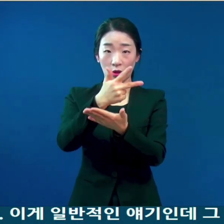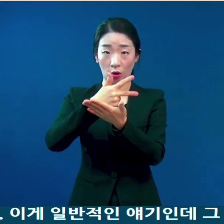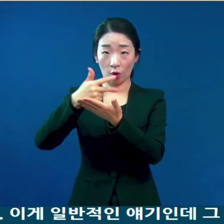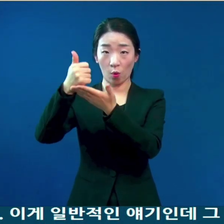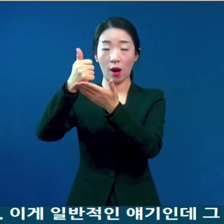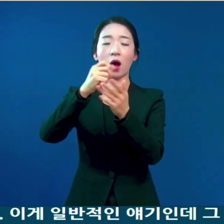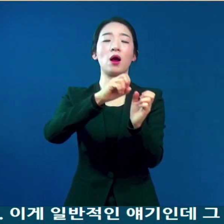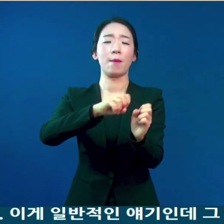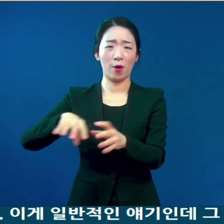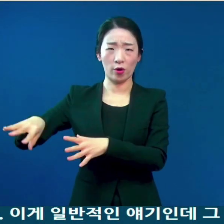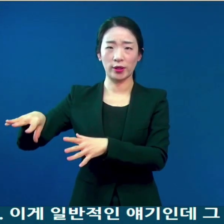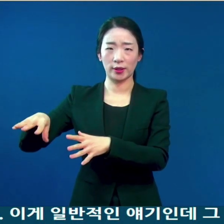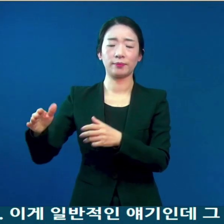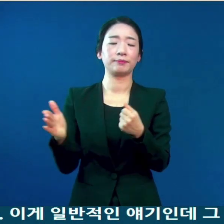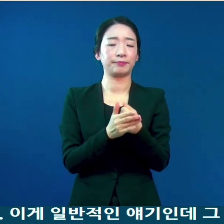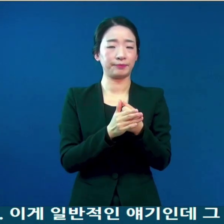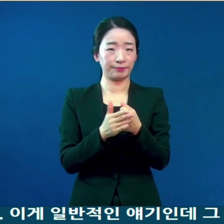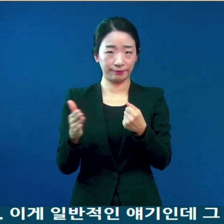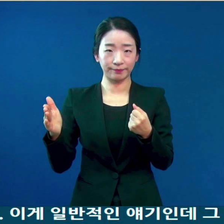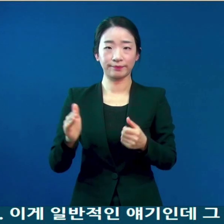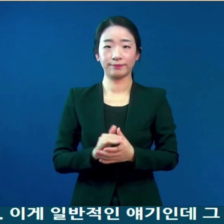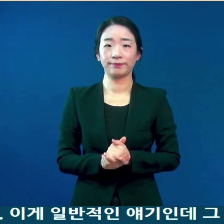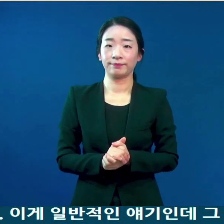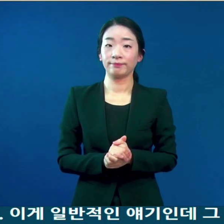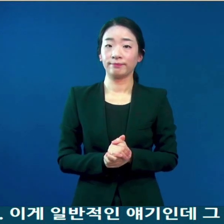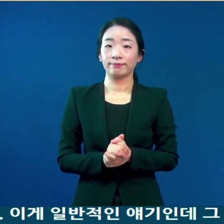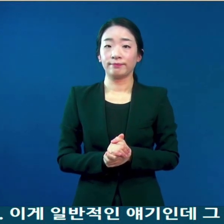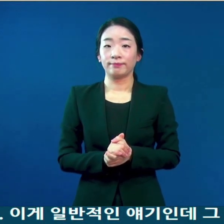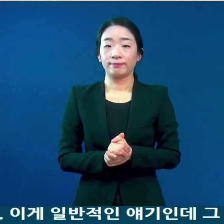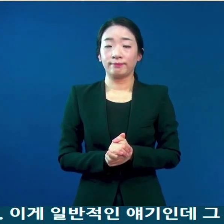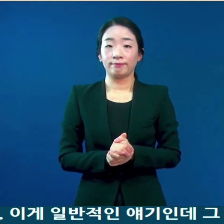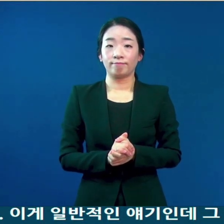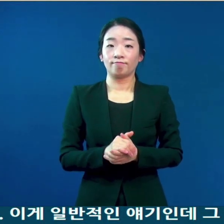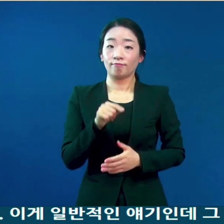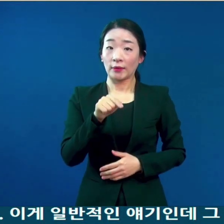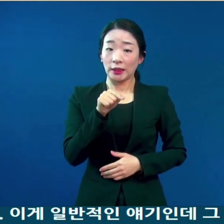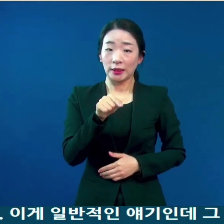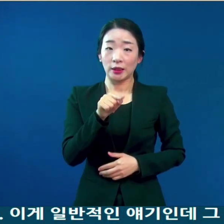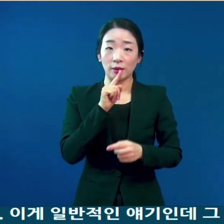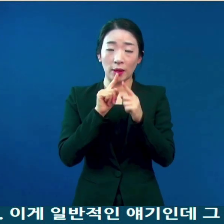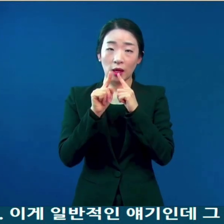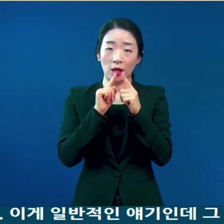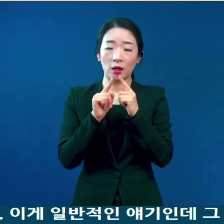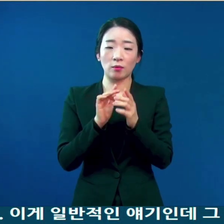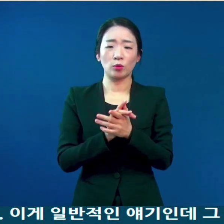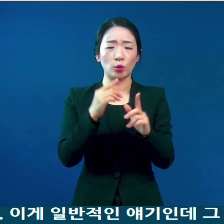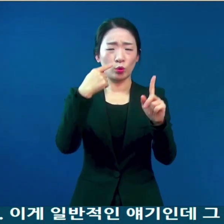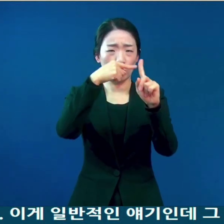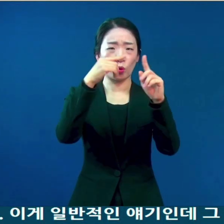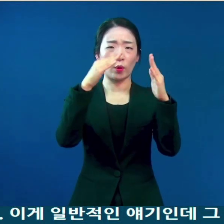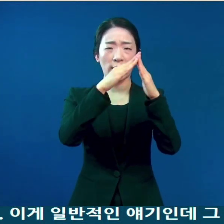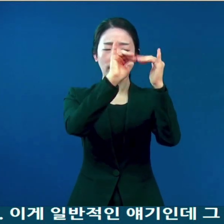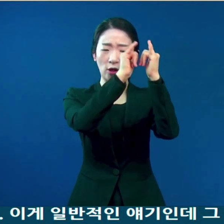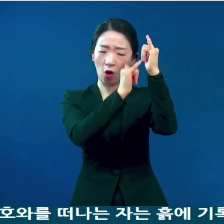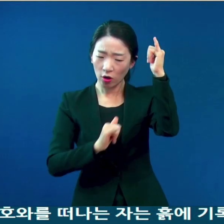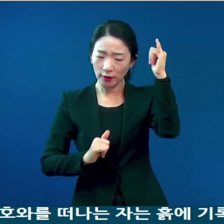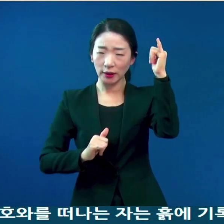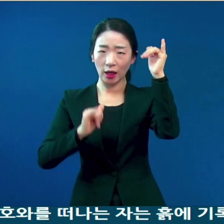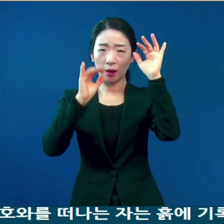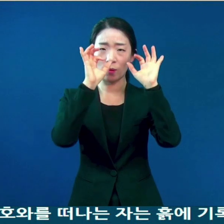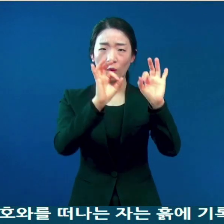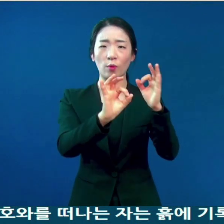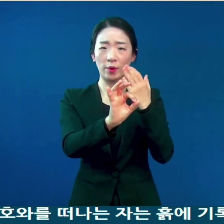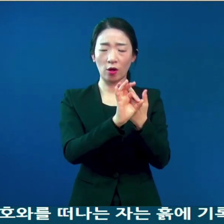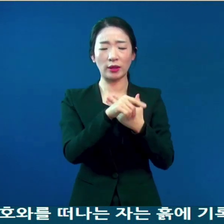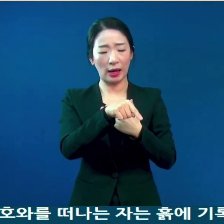여호와를 버림이니이다. 저는 왜 이렇게 우리 교회 역사에서 정말 탁월했던